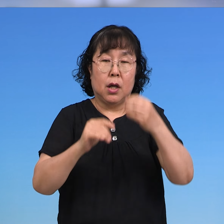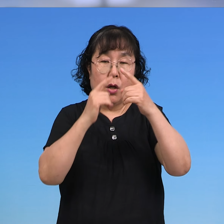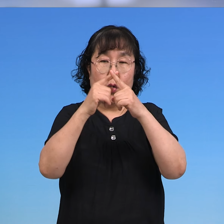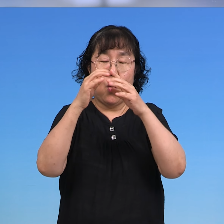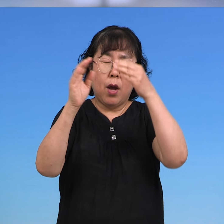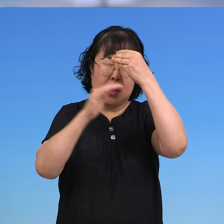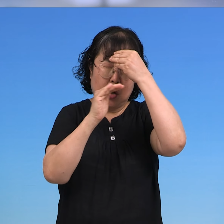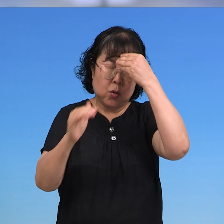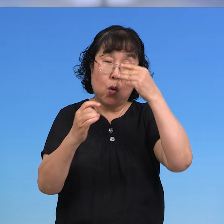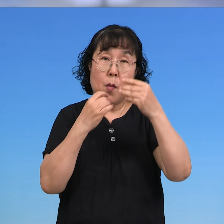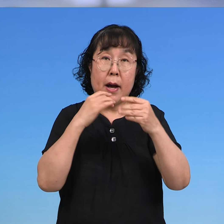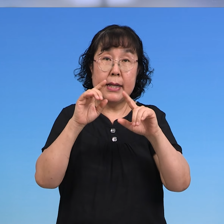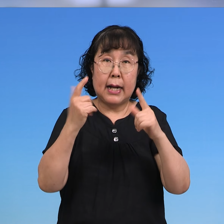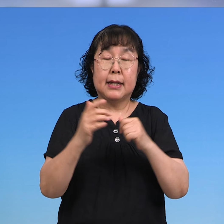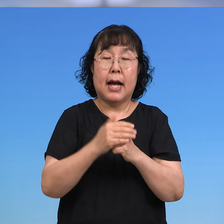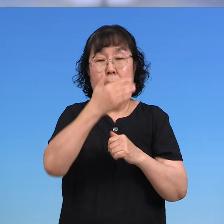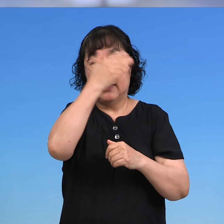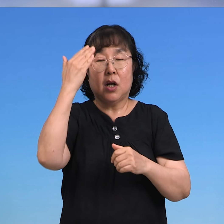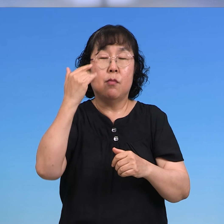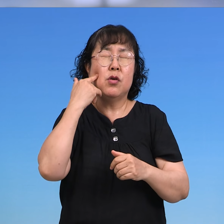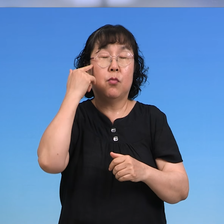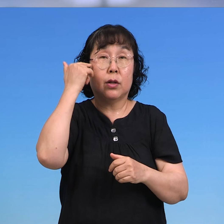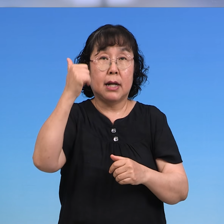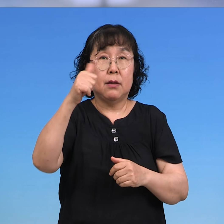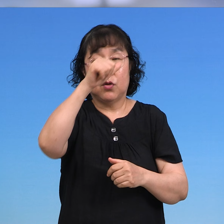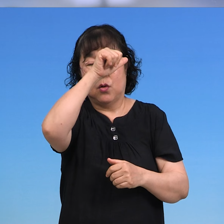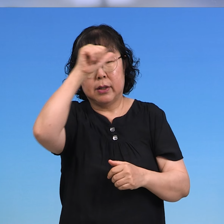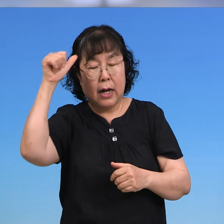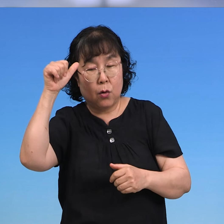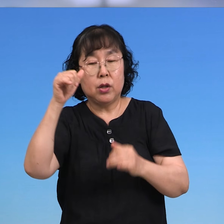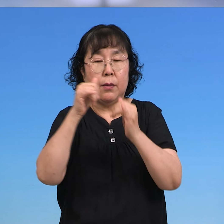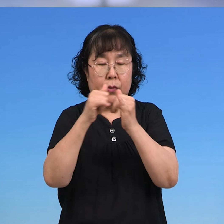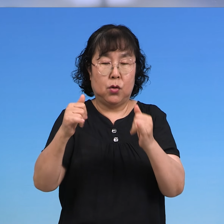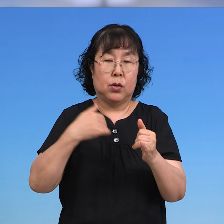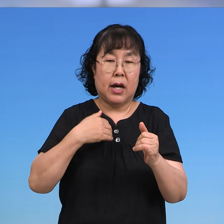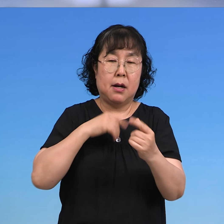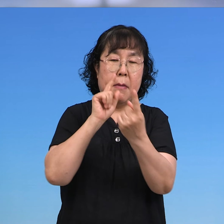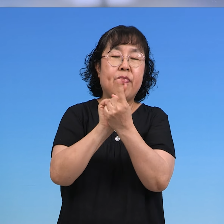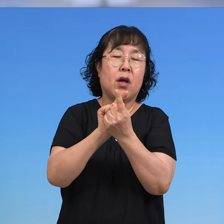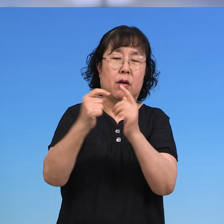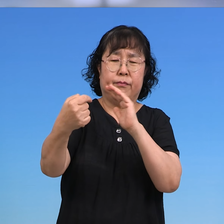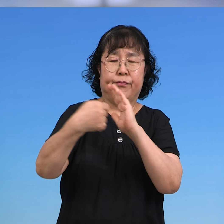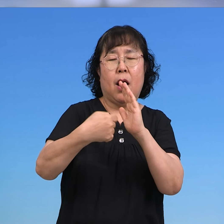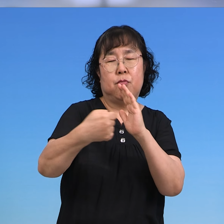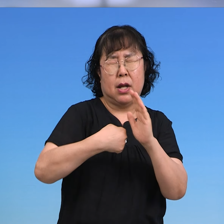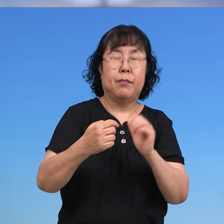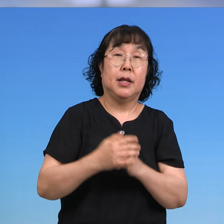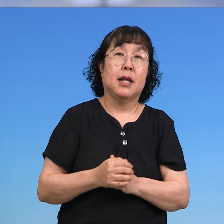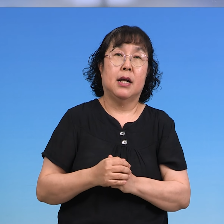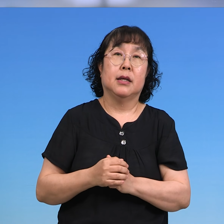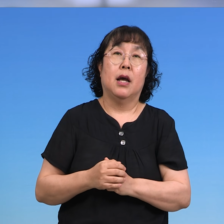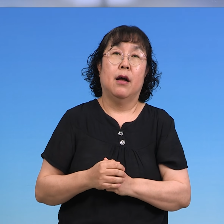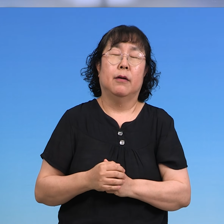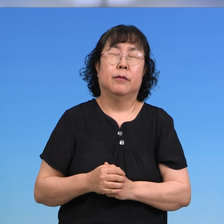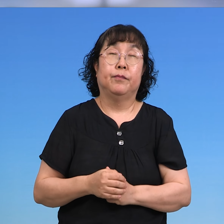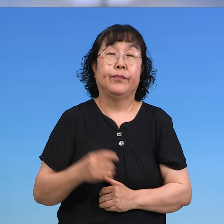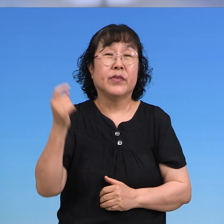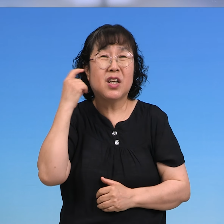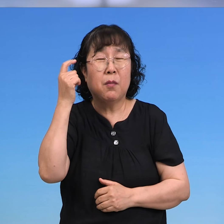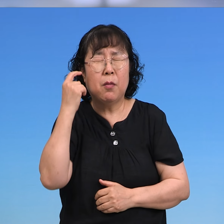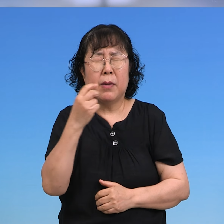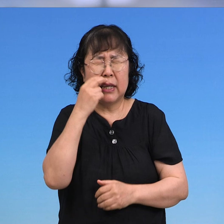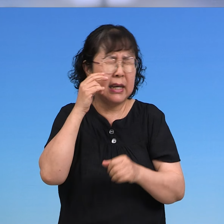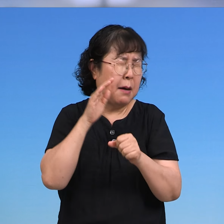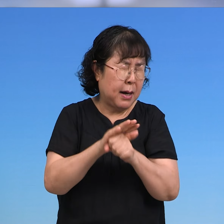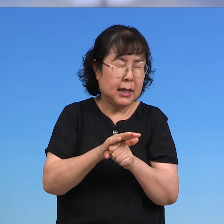젊은 목사님들이 좀 찾아오는 일이 많고 장로님도 한 번씩 찾아오세요. 들어보면 억장이 무너지는 이야기를